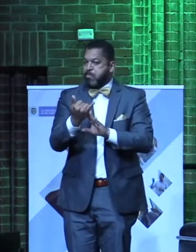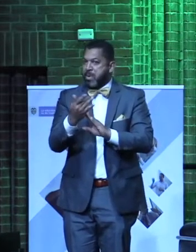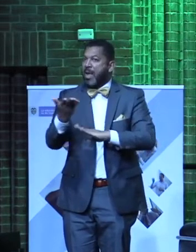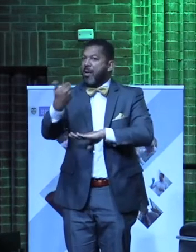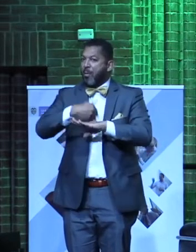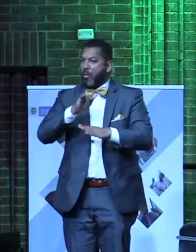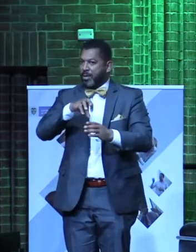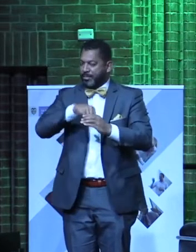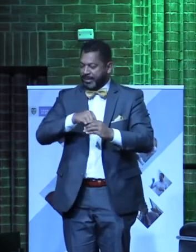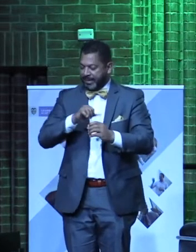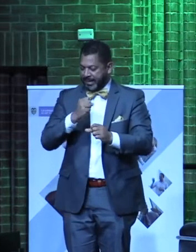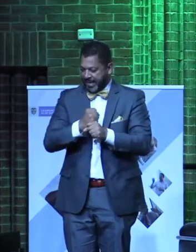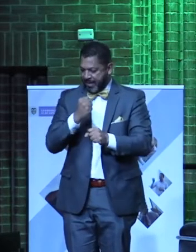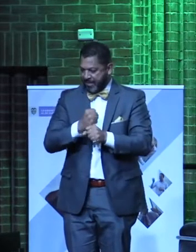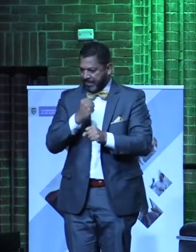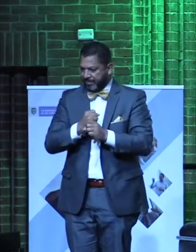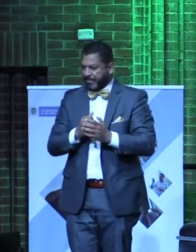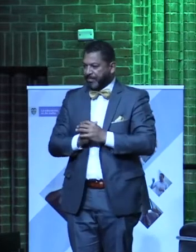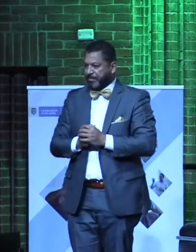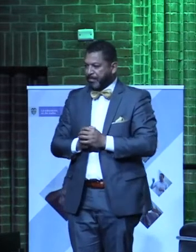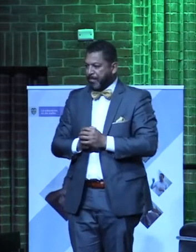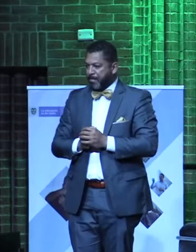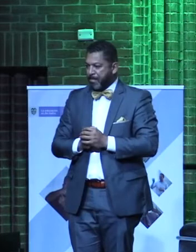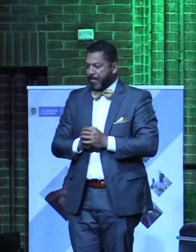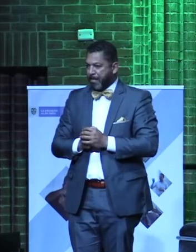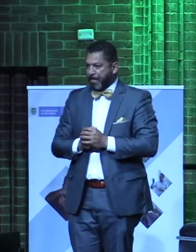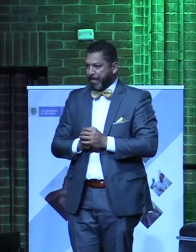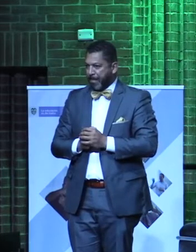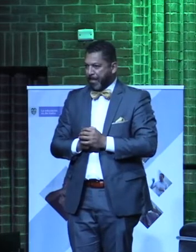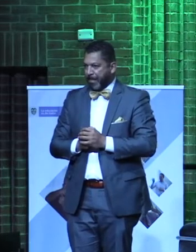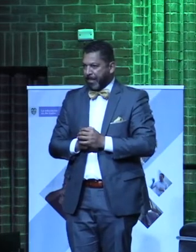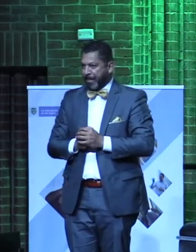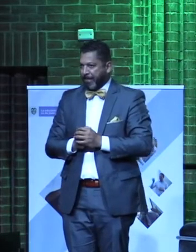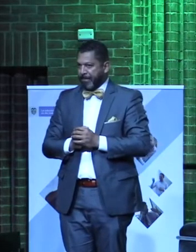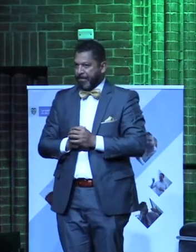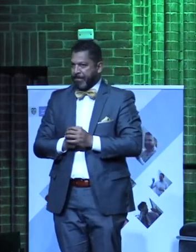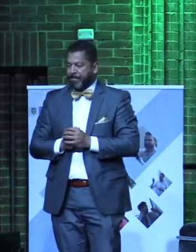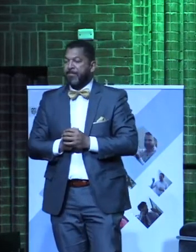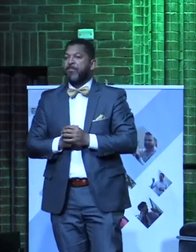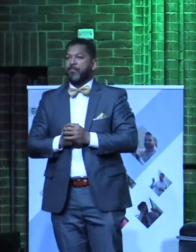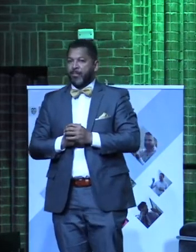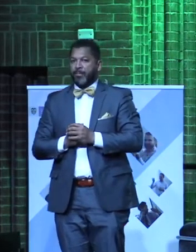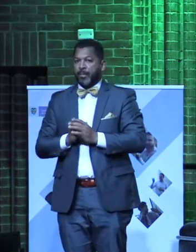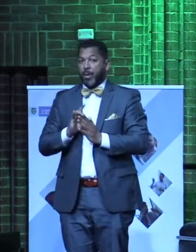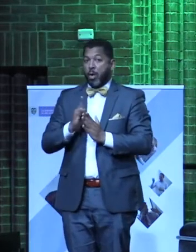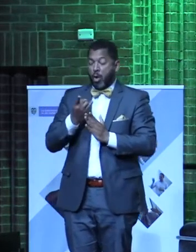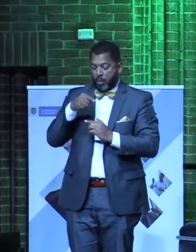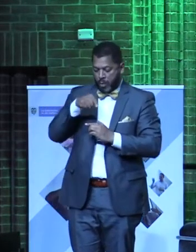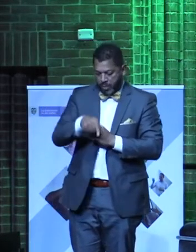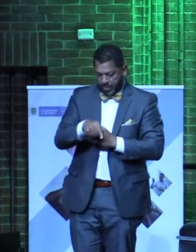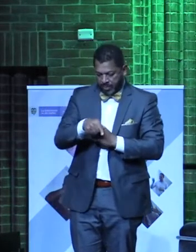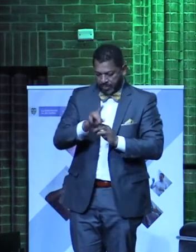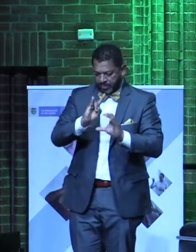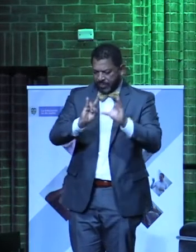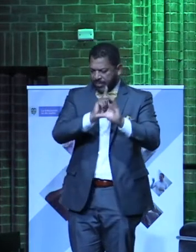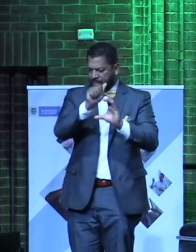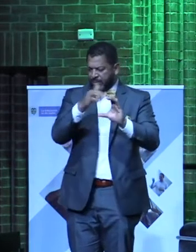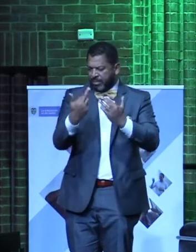propone. Ahí tenemos varias dimensiones del ejercicio de la Contraloría.